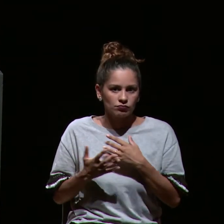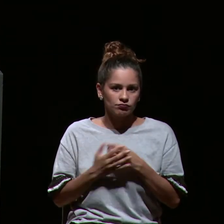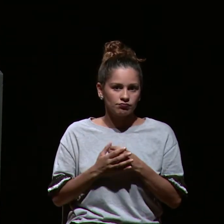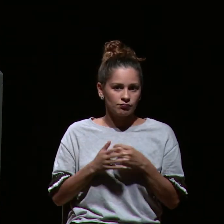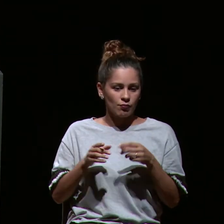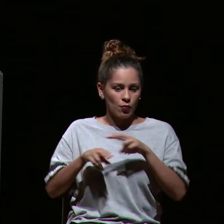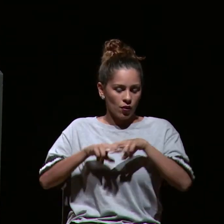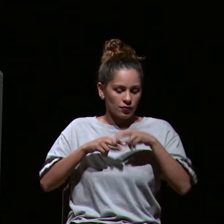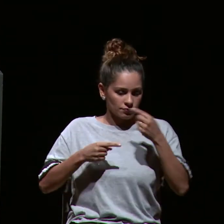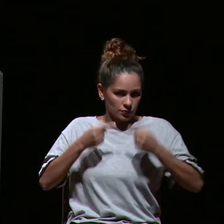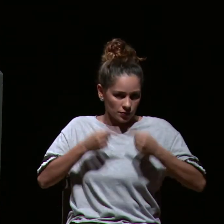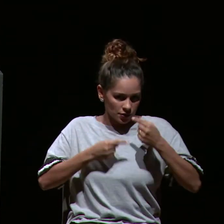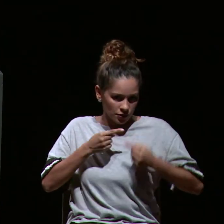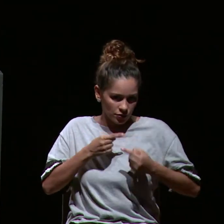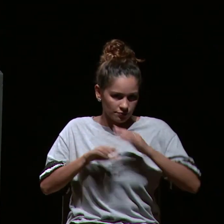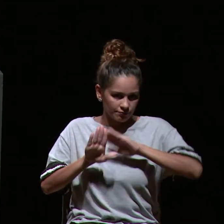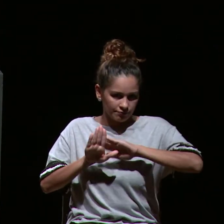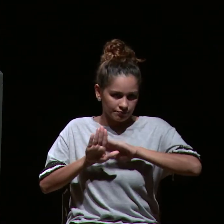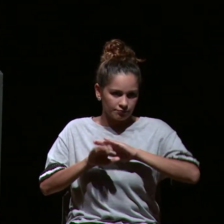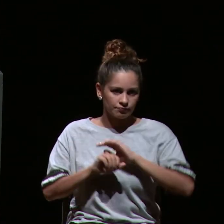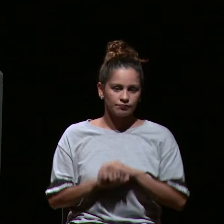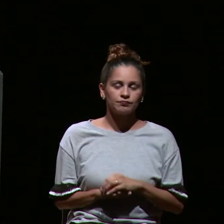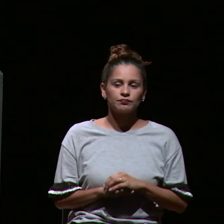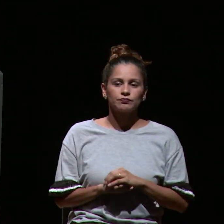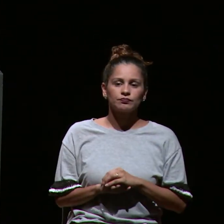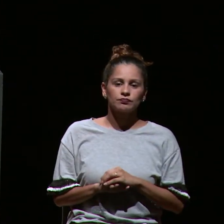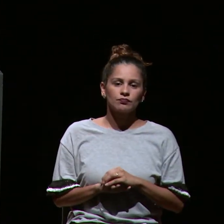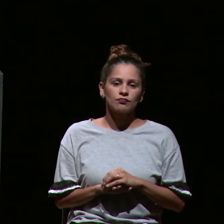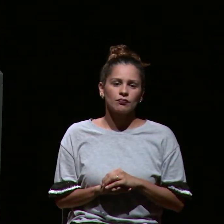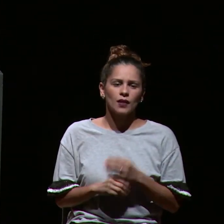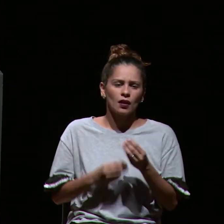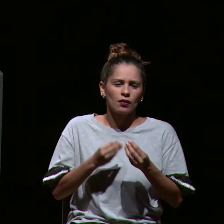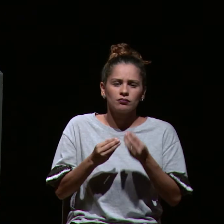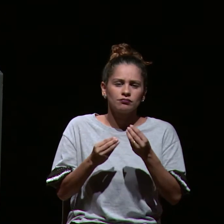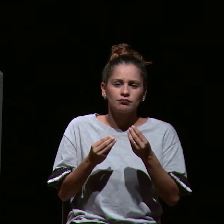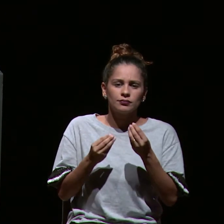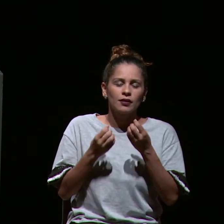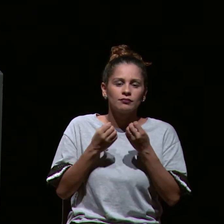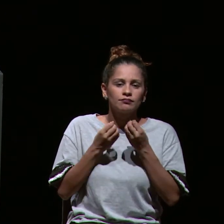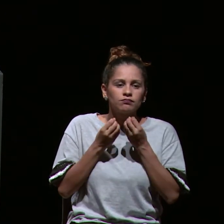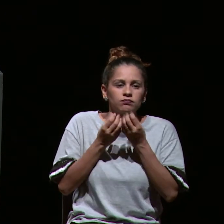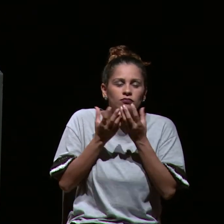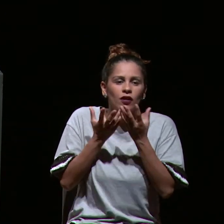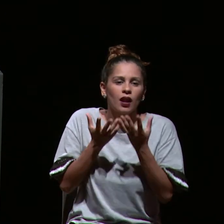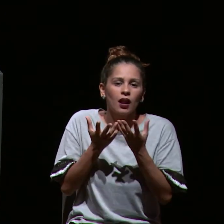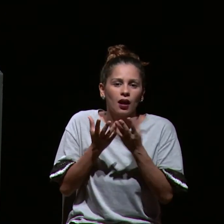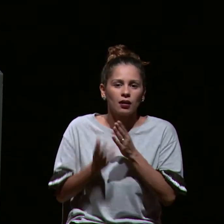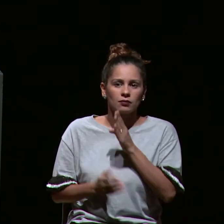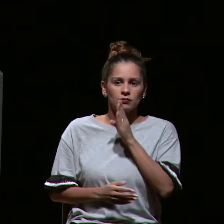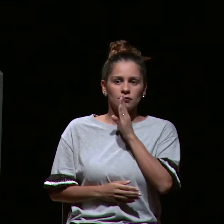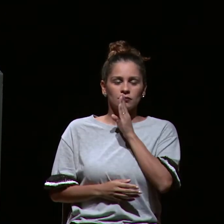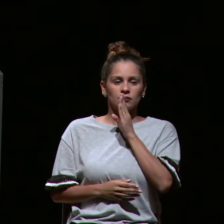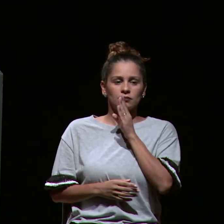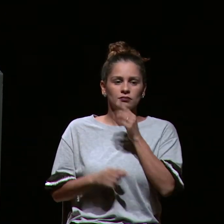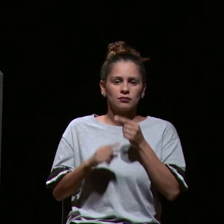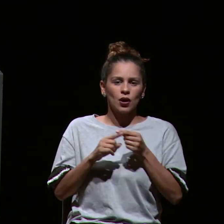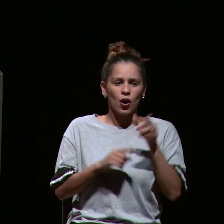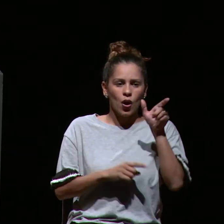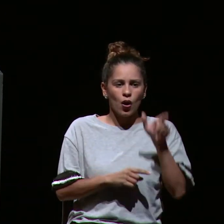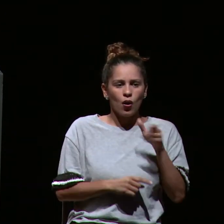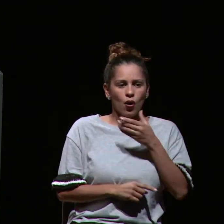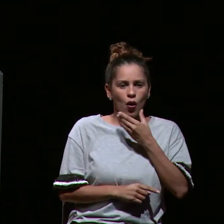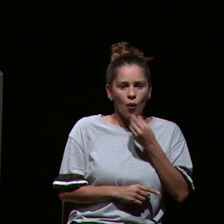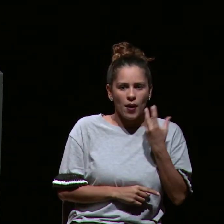O quanto falar, o quanto silenciar, o quanto aqueles homens brancos e ricos, aparentemente tão tolerantes, eram capazes de ouvir e